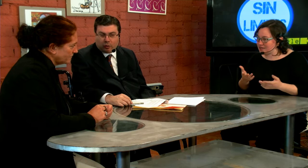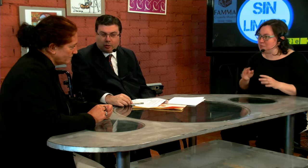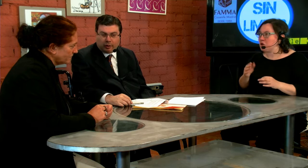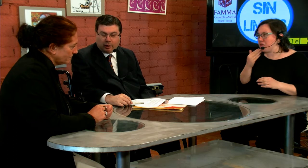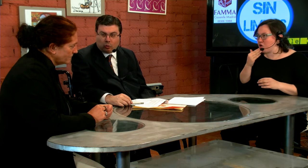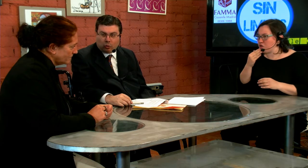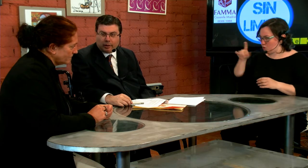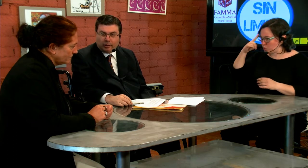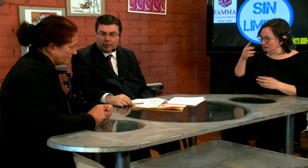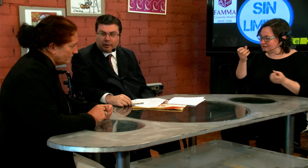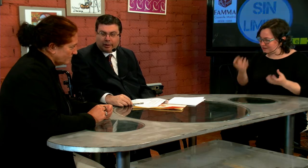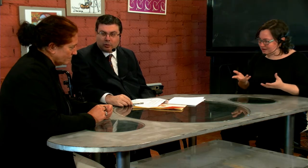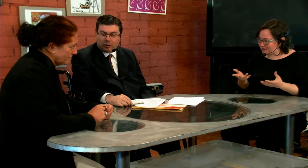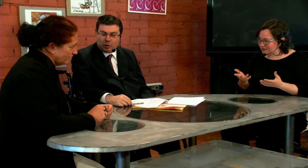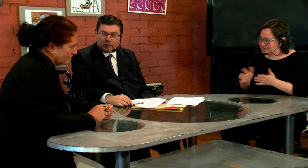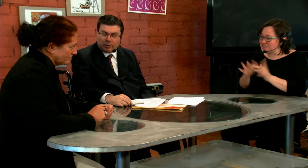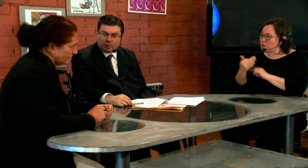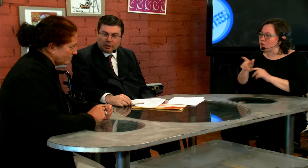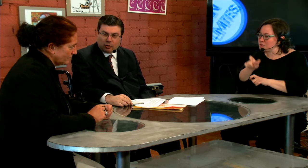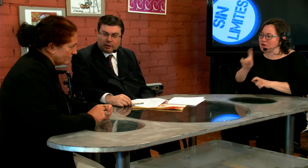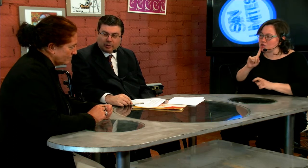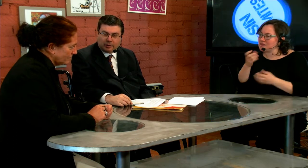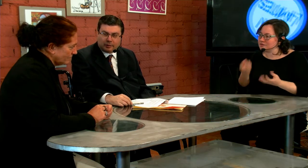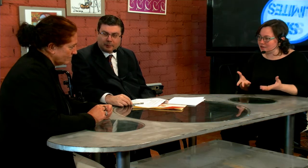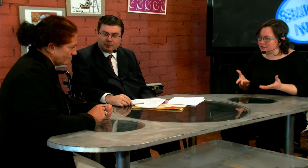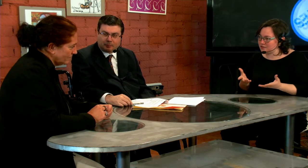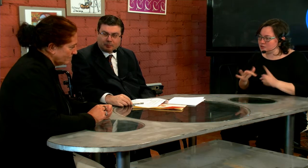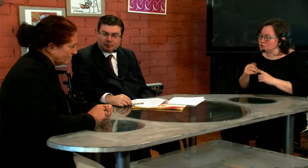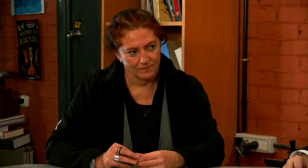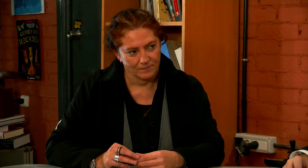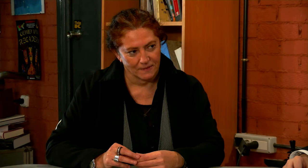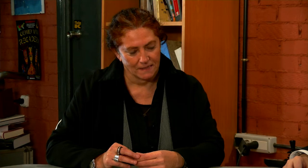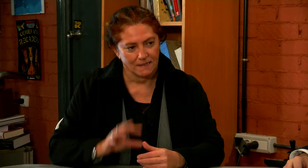todo del ocio y de la cultura, ¿en qué situación se encuentran las personas sordas?